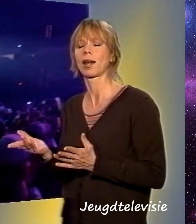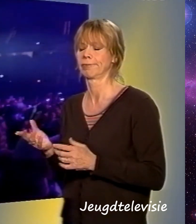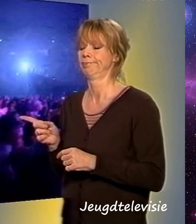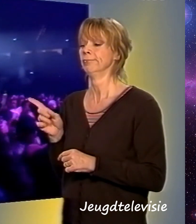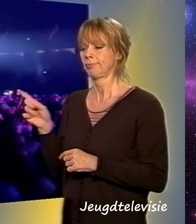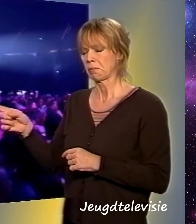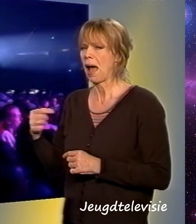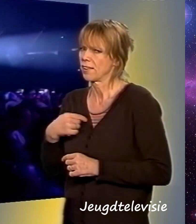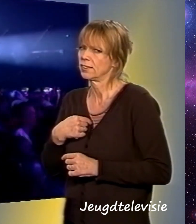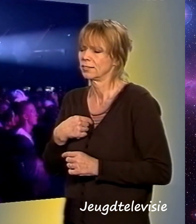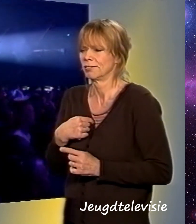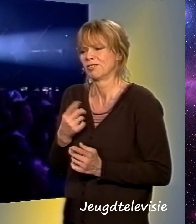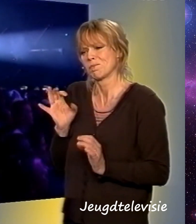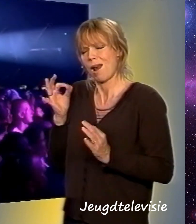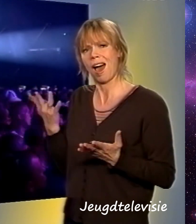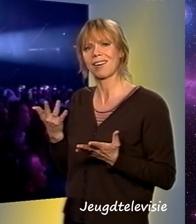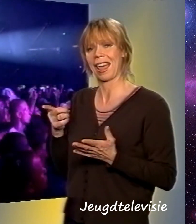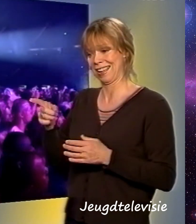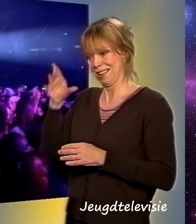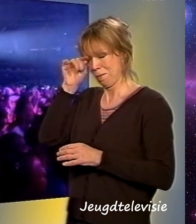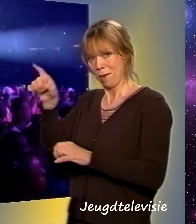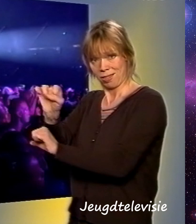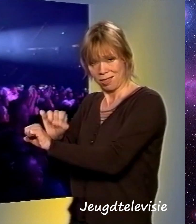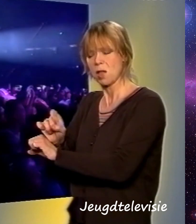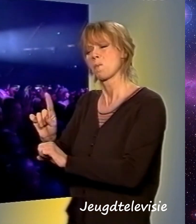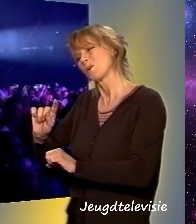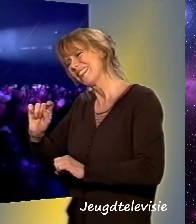dat is de gevangen man een nieuwe kans krijgt